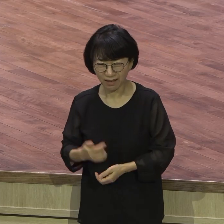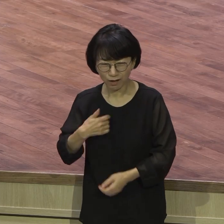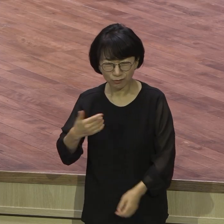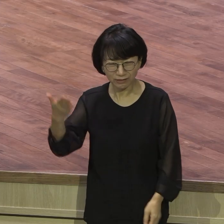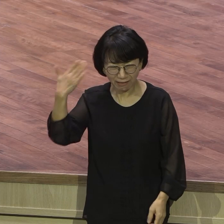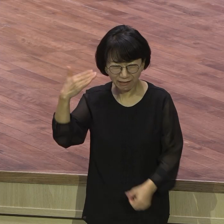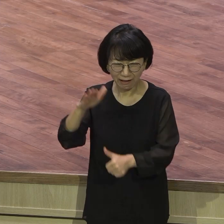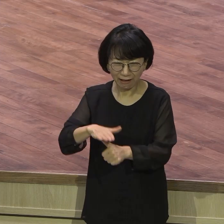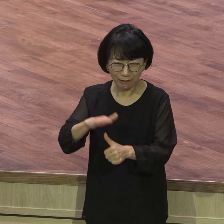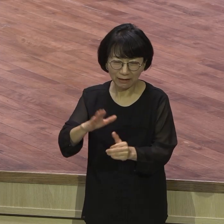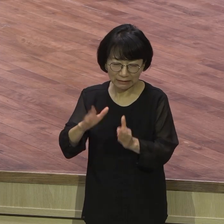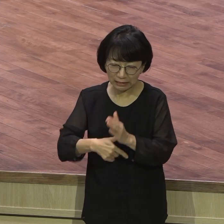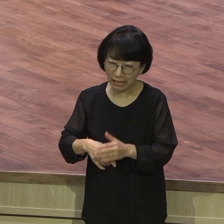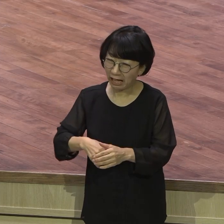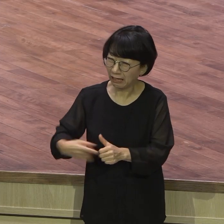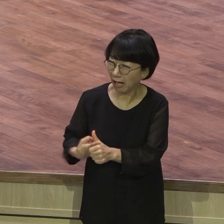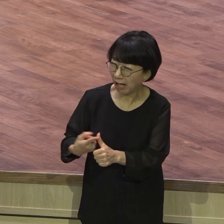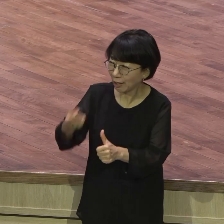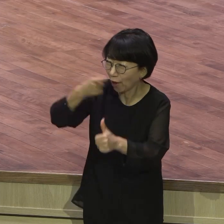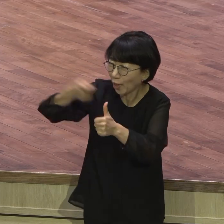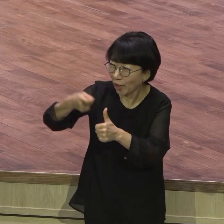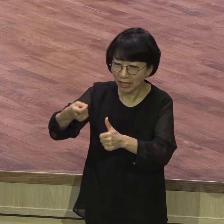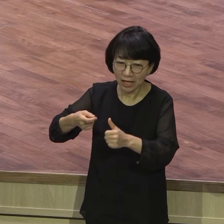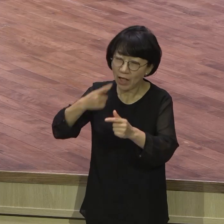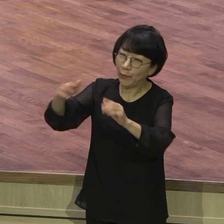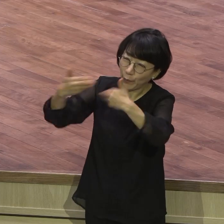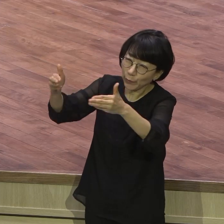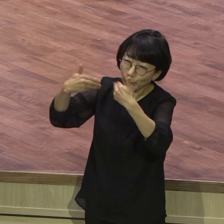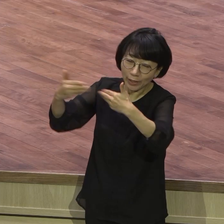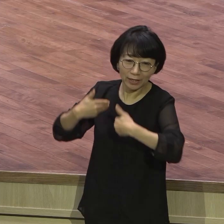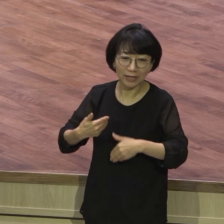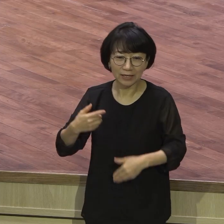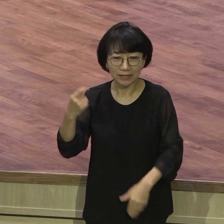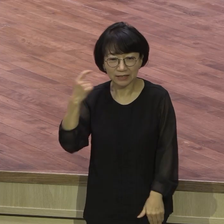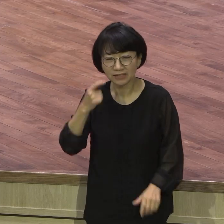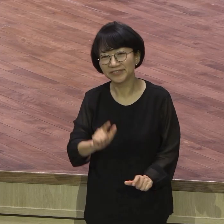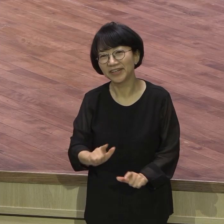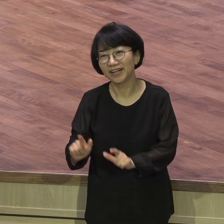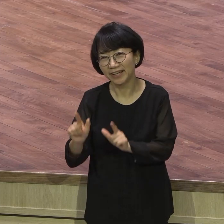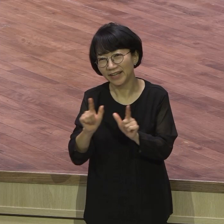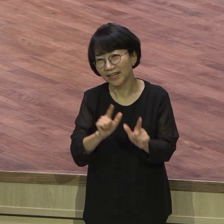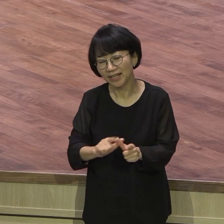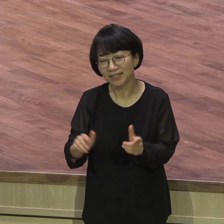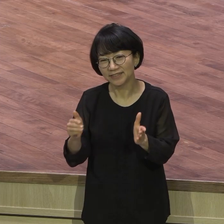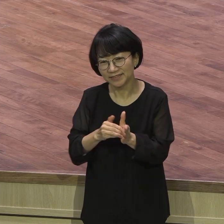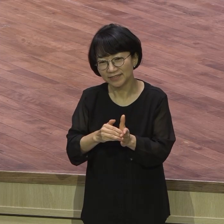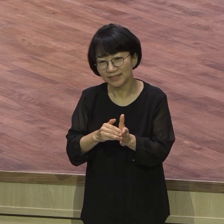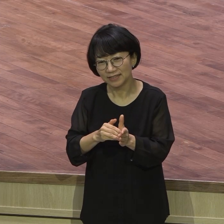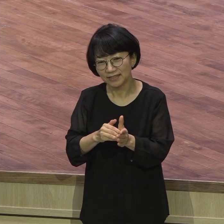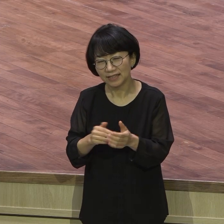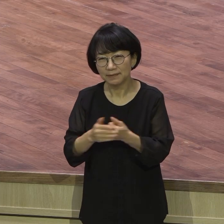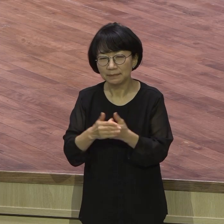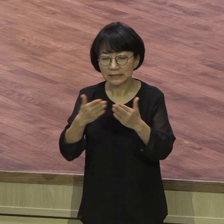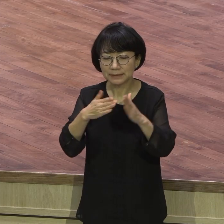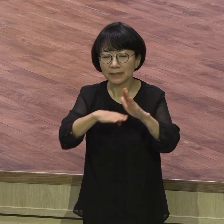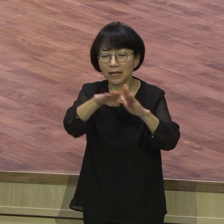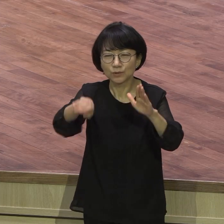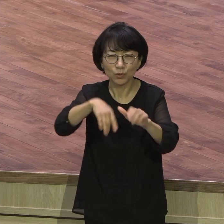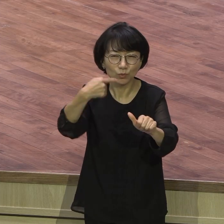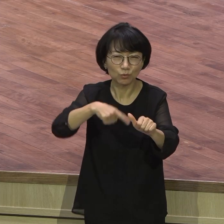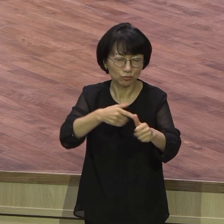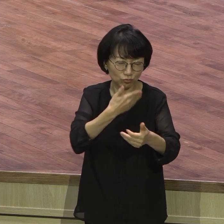2판 4판 그냥 막 막 말 막 들으면 자랐잖아요 그렇게 막 하는 거에요 그냥 그래서 가정교육이 중요하죠 그래서